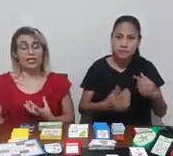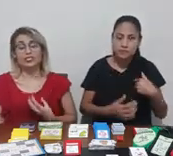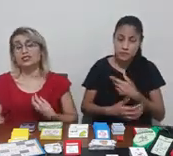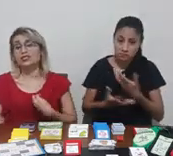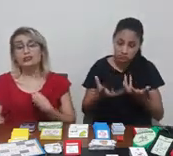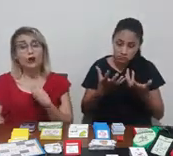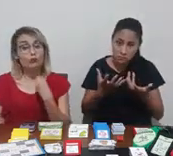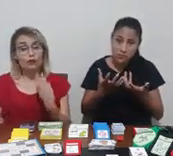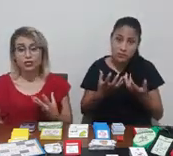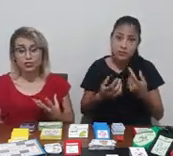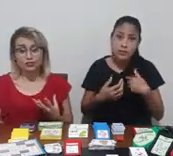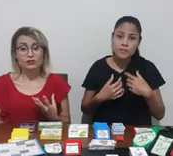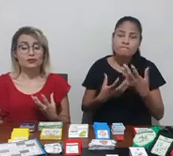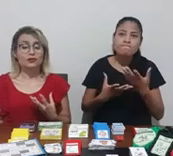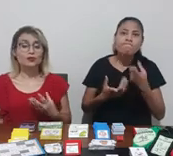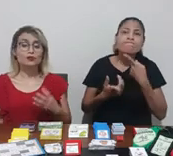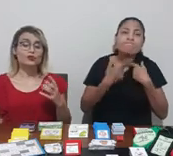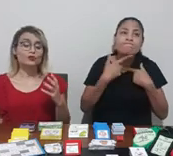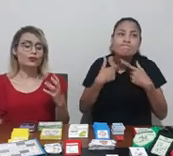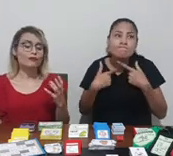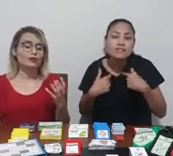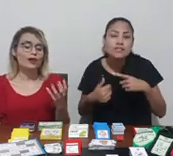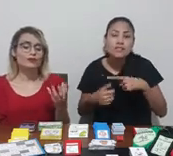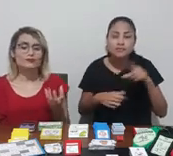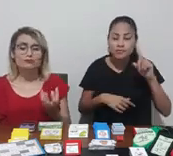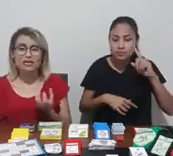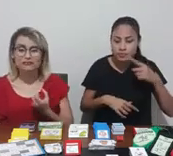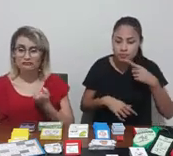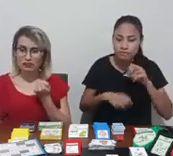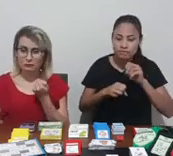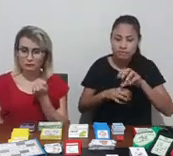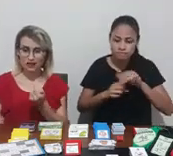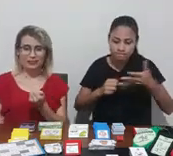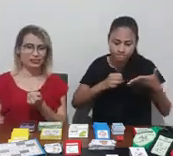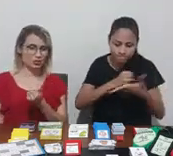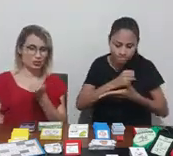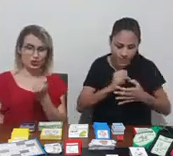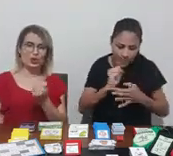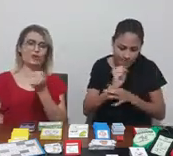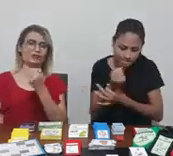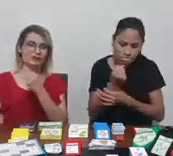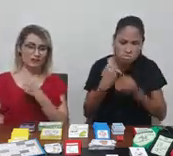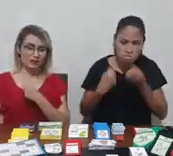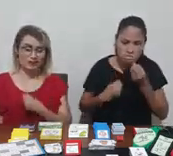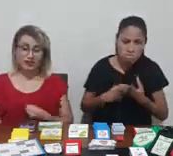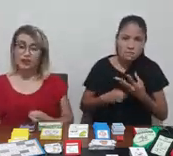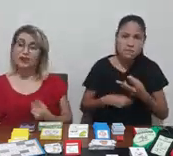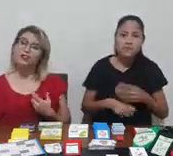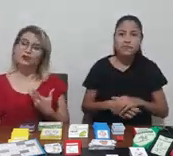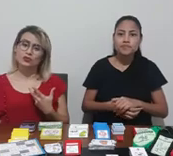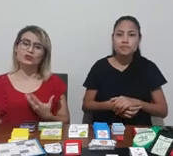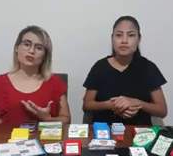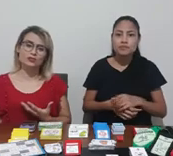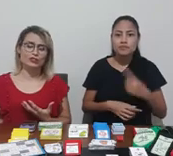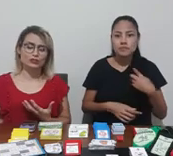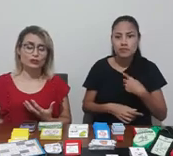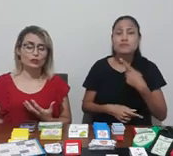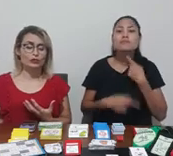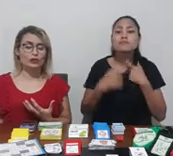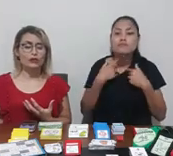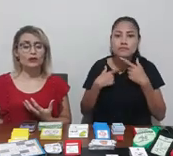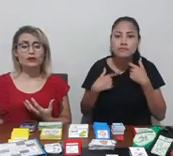que a gente tanto almeja, né? Que o surdo tenha uma educação de base firmada, sólida, né? Esse é o nosso